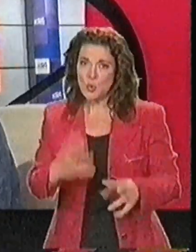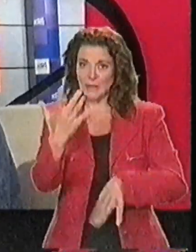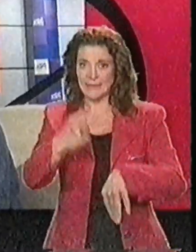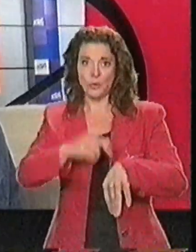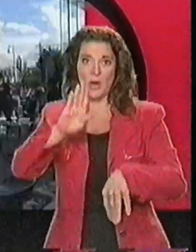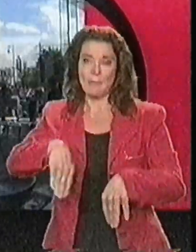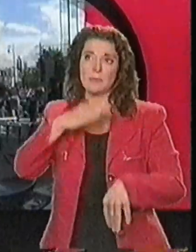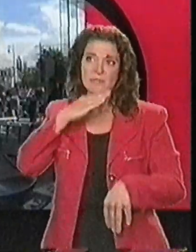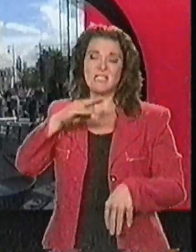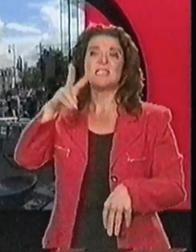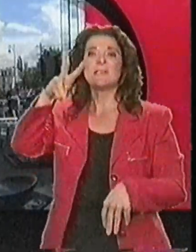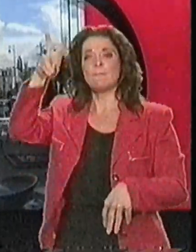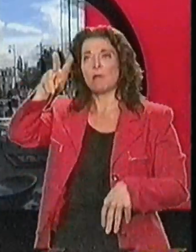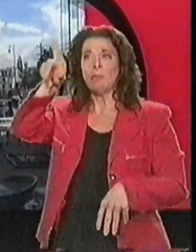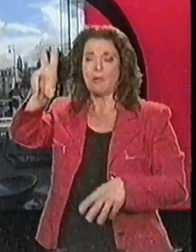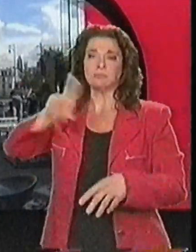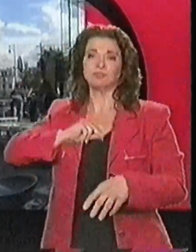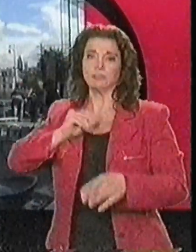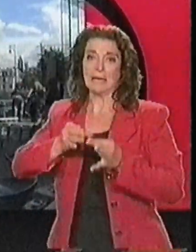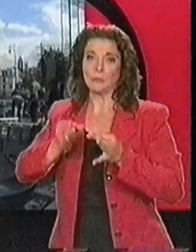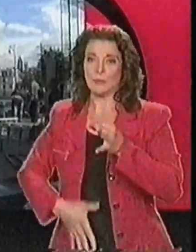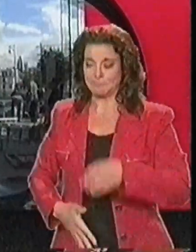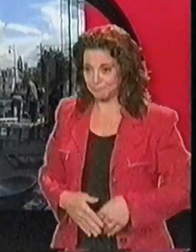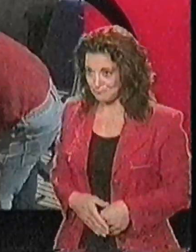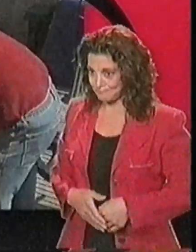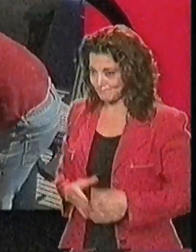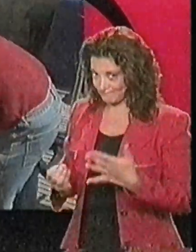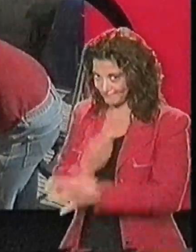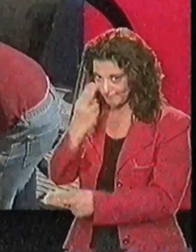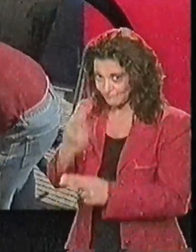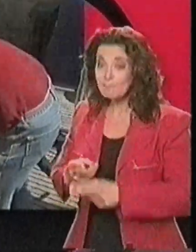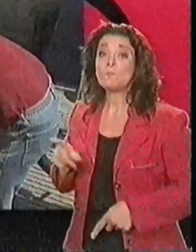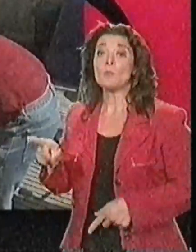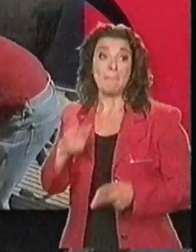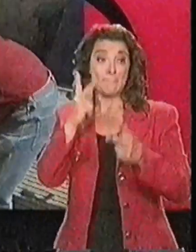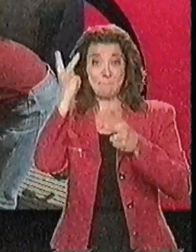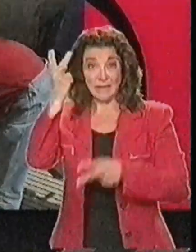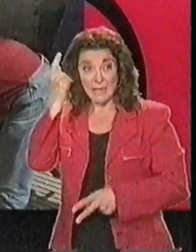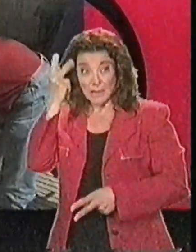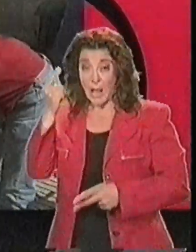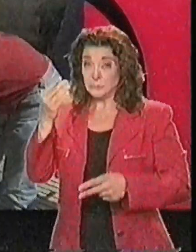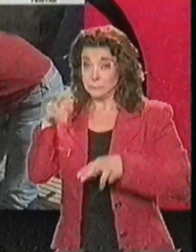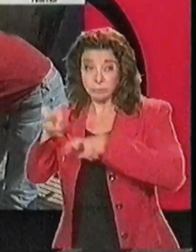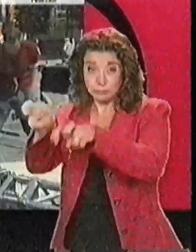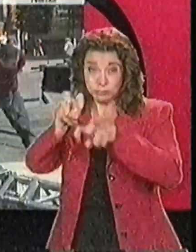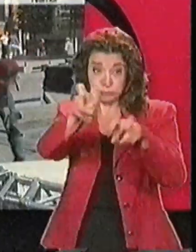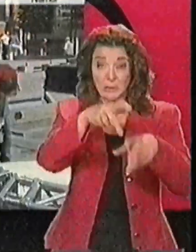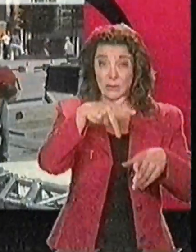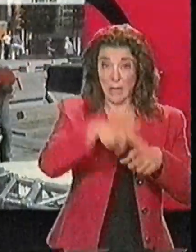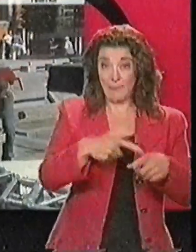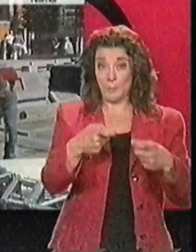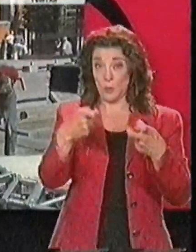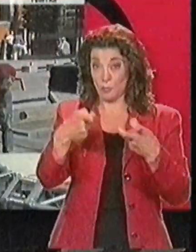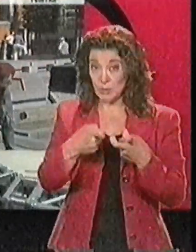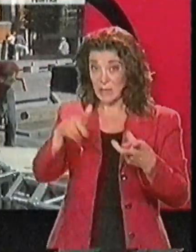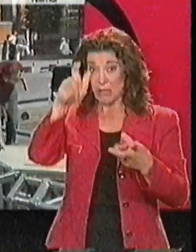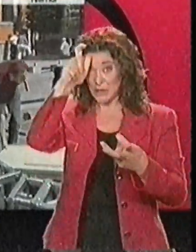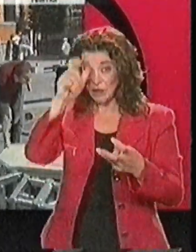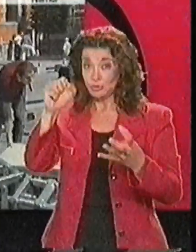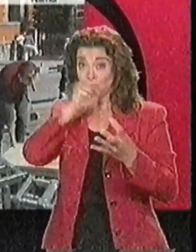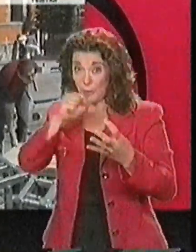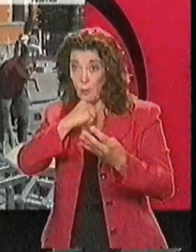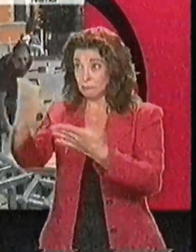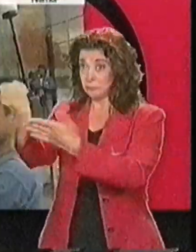Flandre. Le personnel mobilisé à travers tout le pays assurera les directs depuis Namur, Bruxelles, Liège, Charleroi et